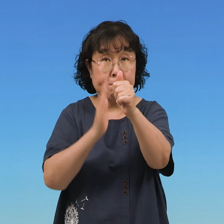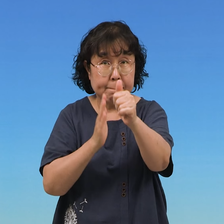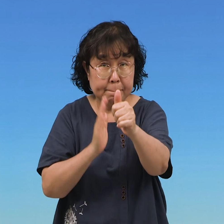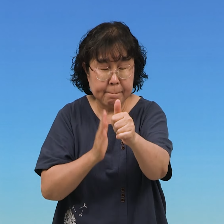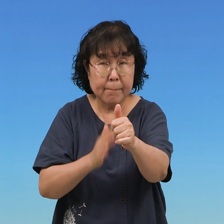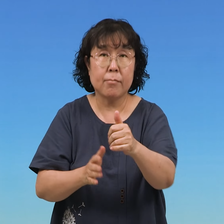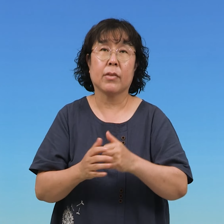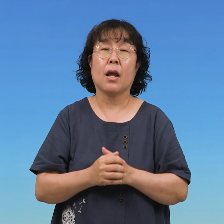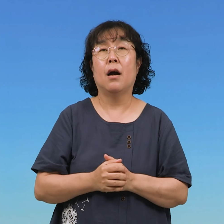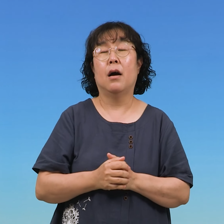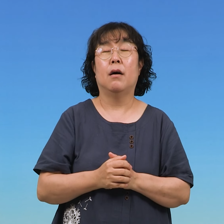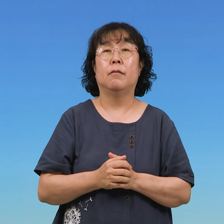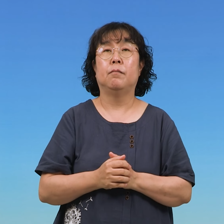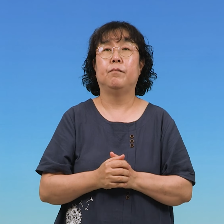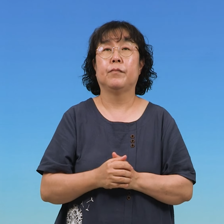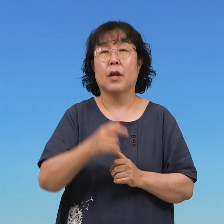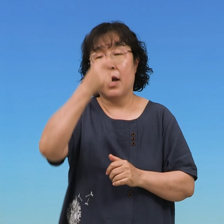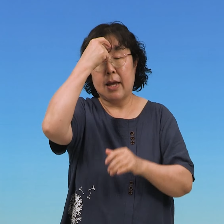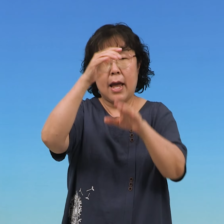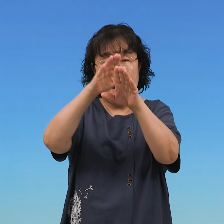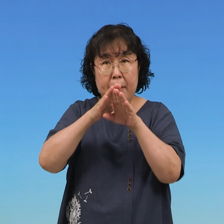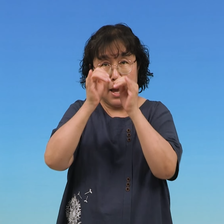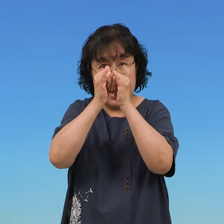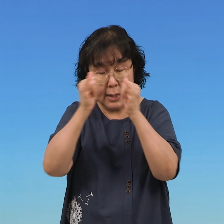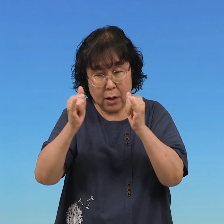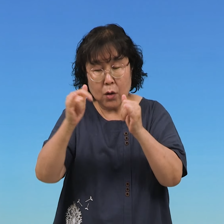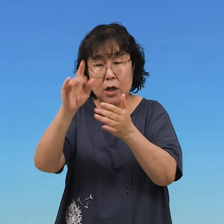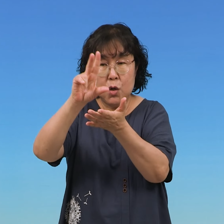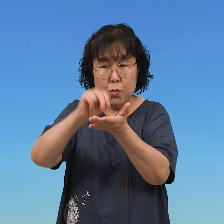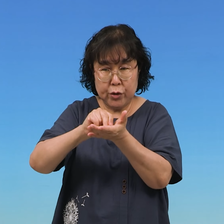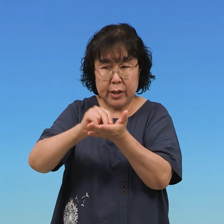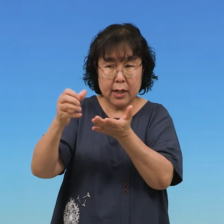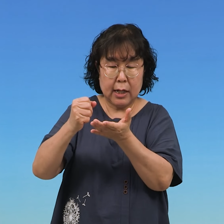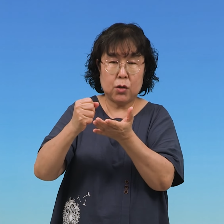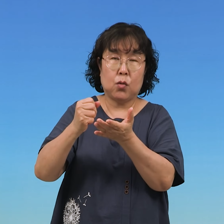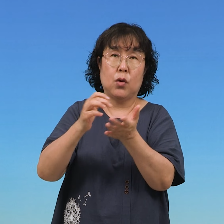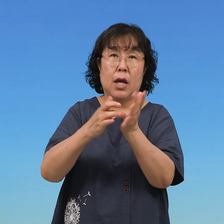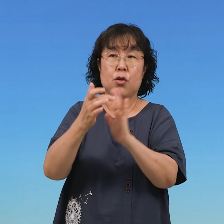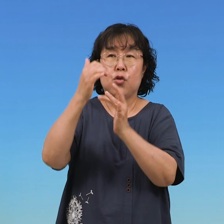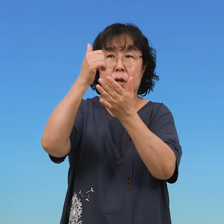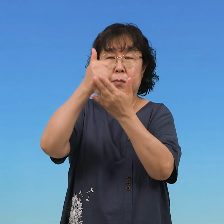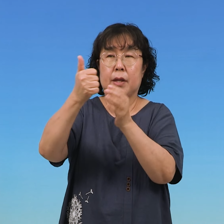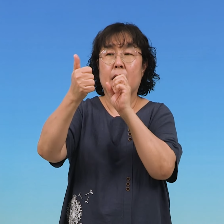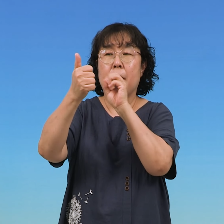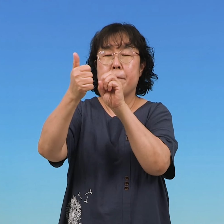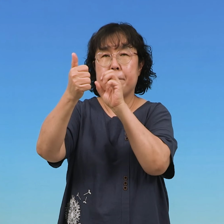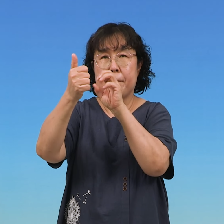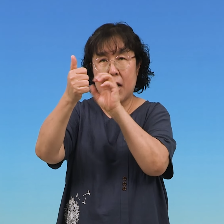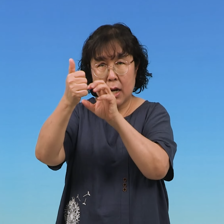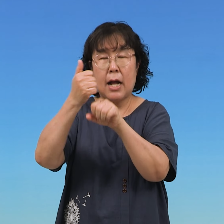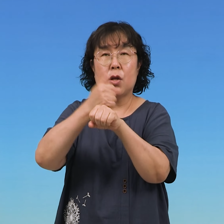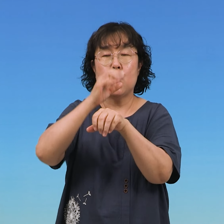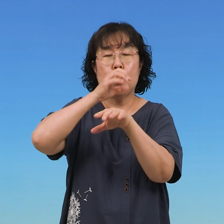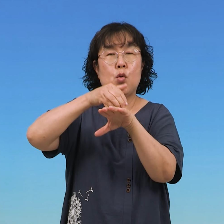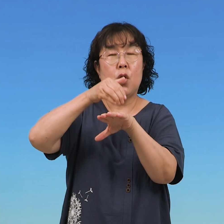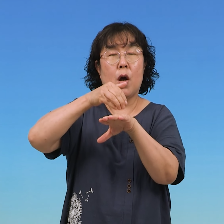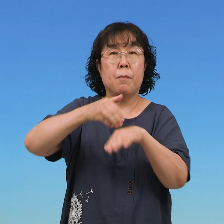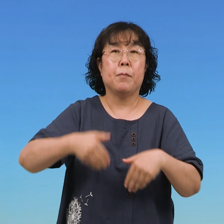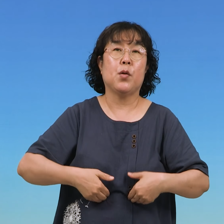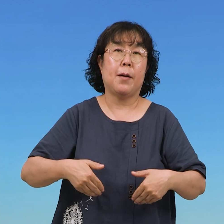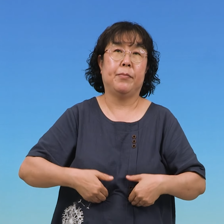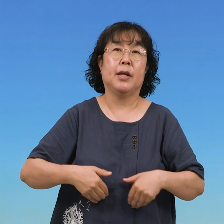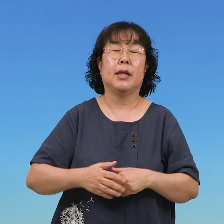예배자로 그 문제를 가지고 주님 앞에 나오는 이 훈련이 우리에게 필요하다는 거예요. 그래서 저는 요즘에 이 우리